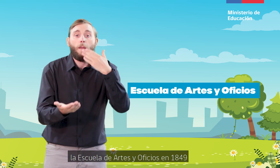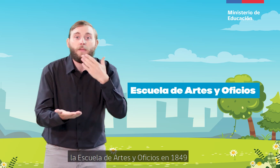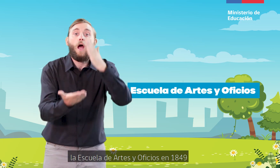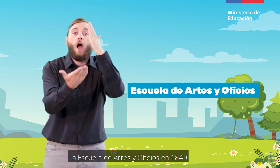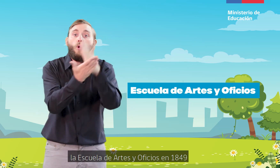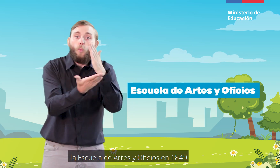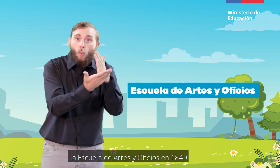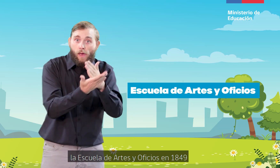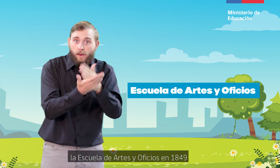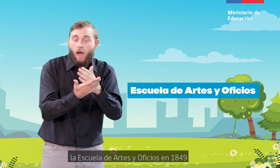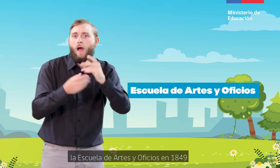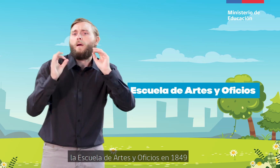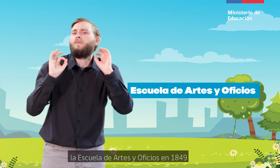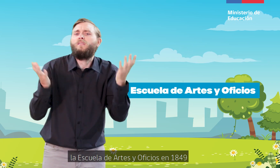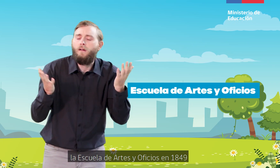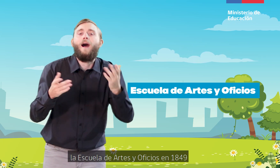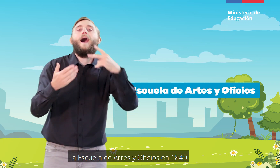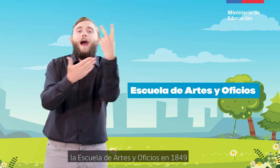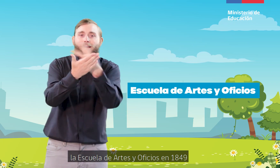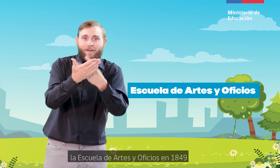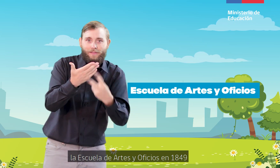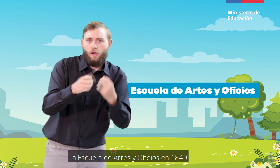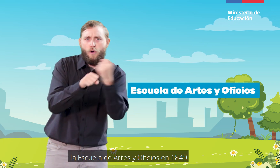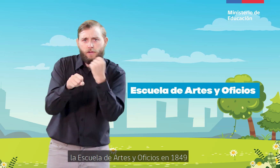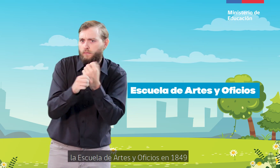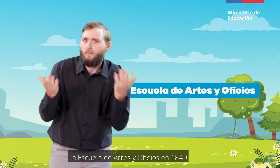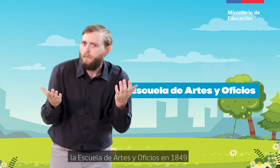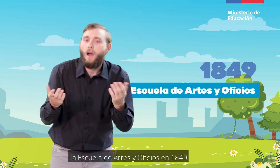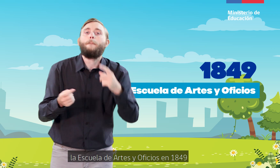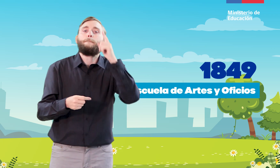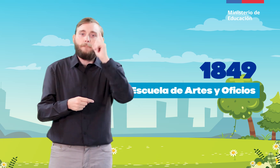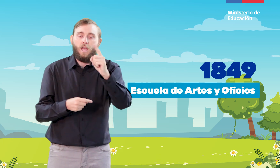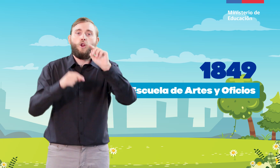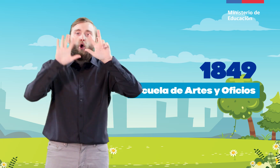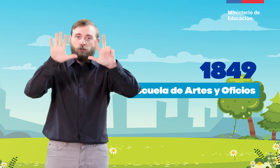la Escuela de Artes y Oficios en 1849